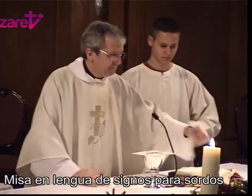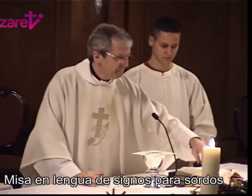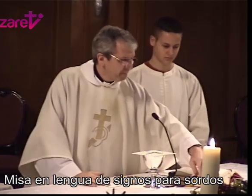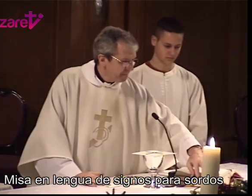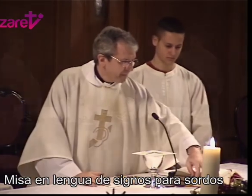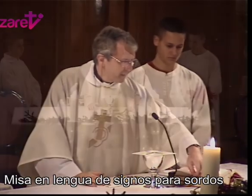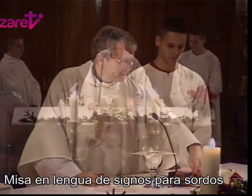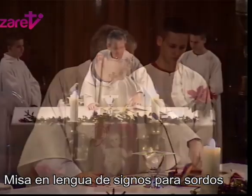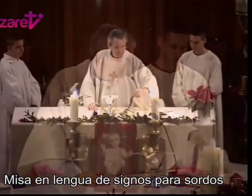Amén.